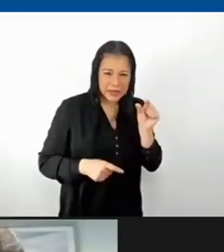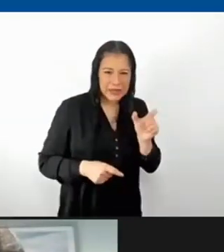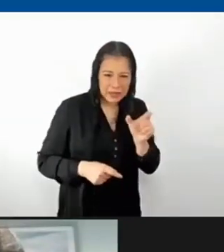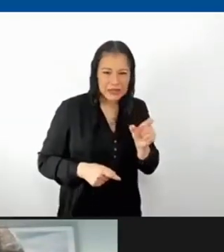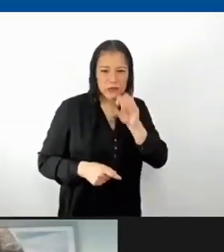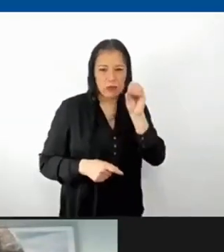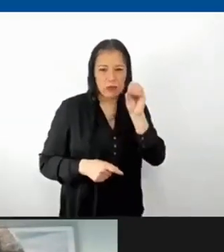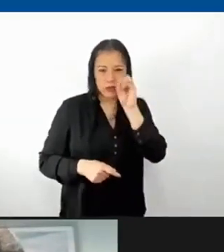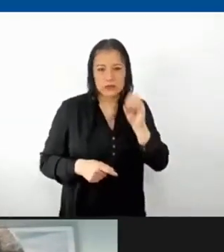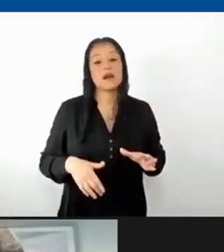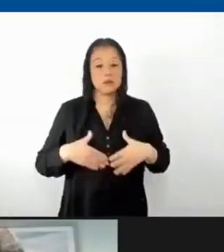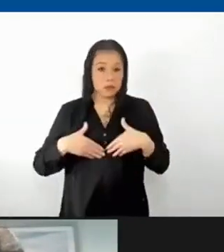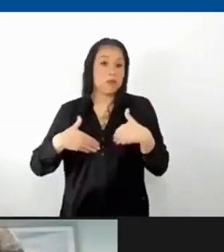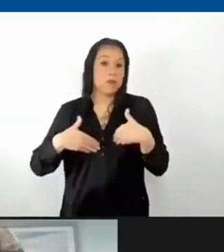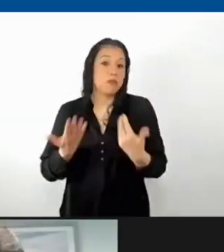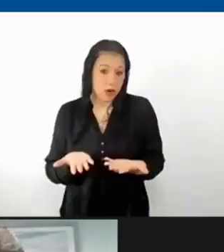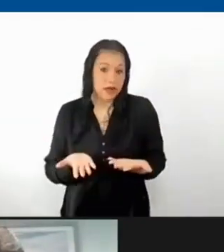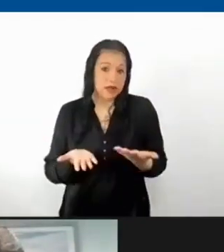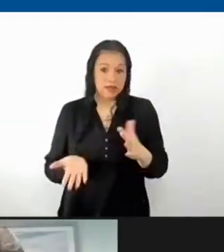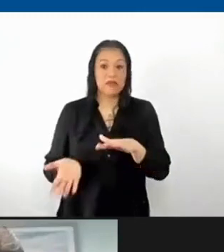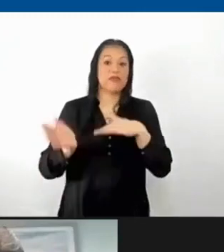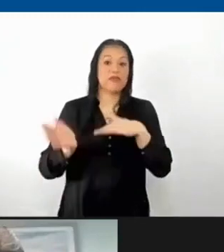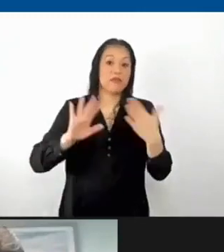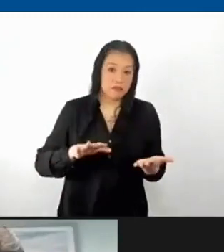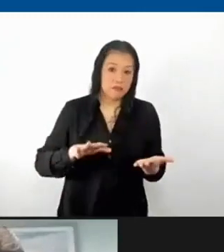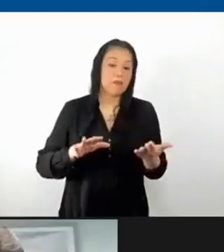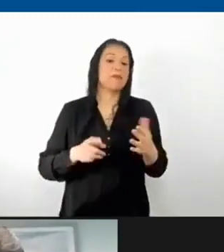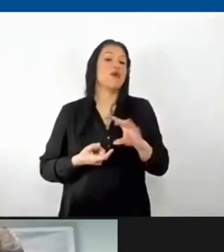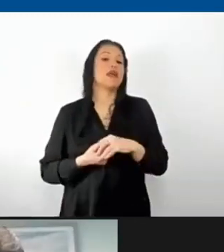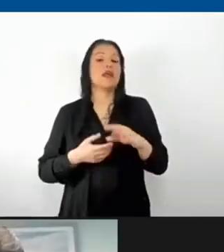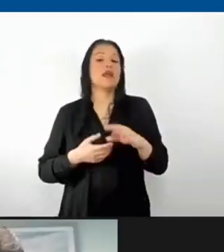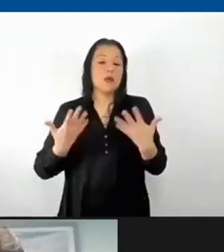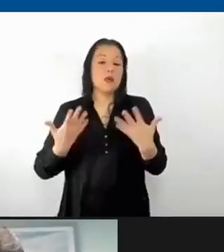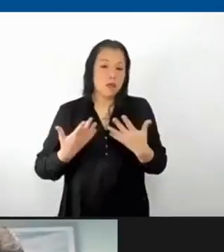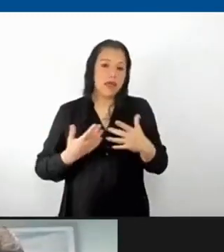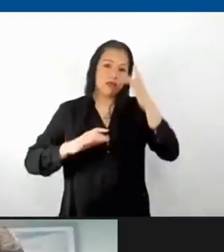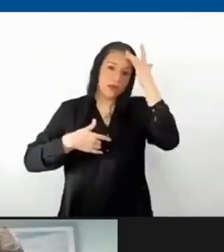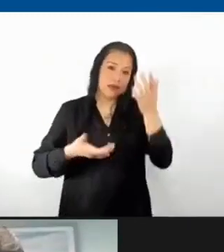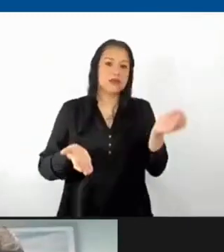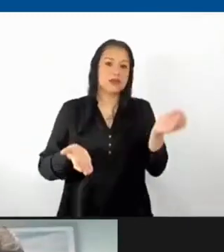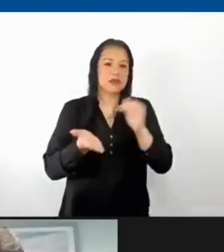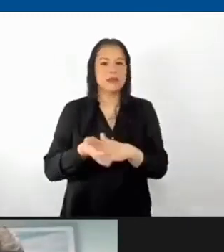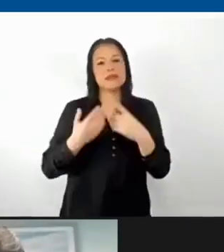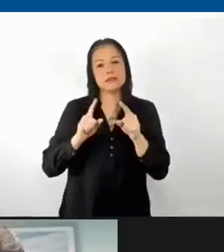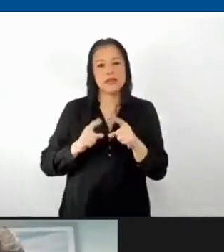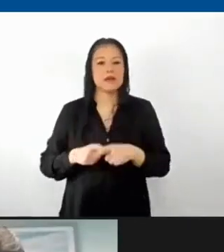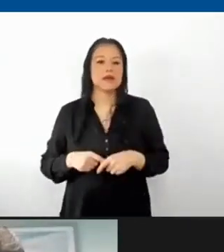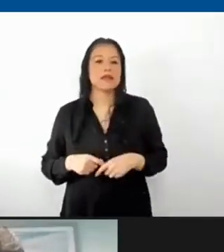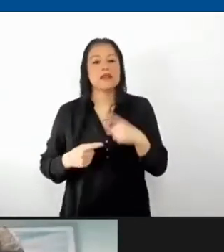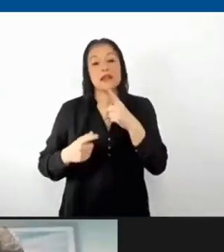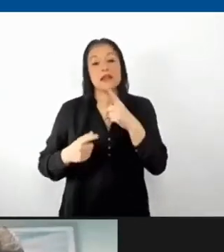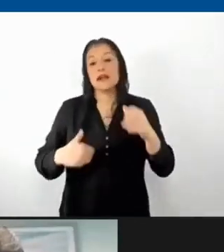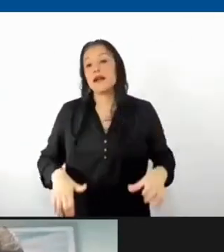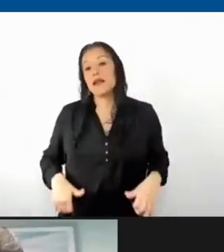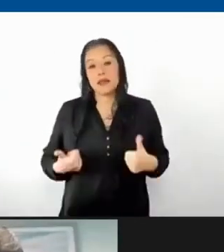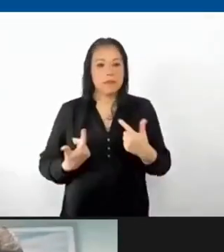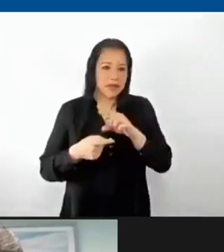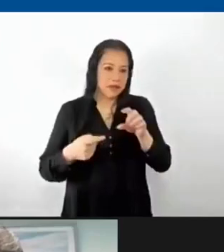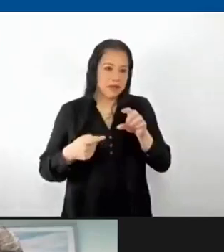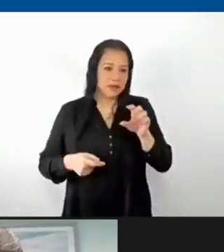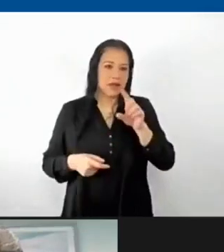porcentaje puede caer enfermo, puede complicarse e incluso morir. Pero cada vida es preciosa, pero 160